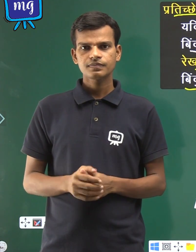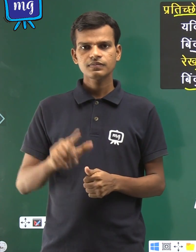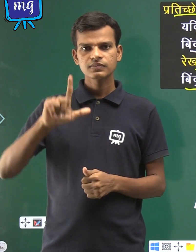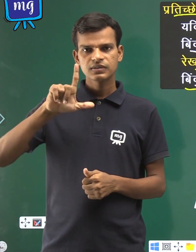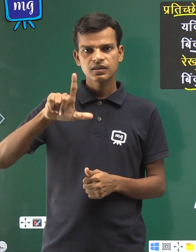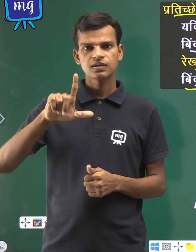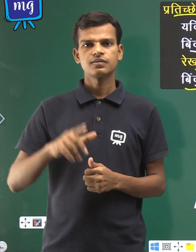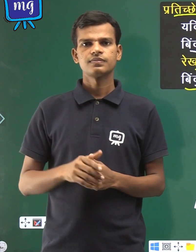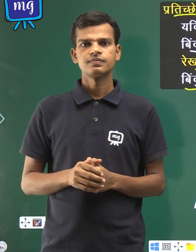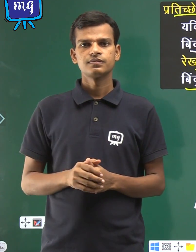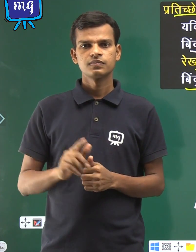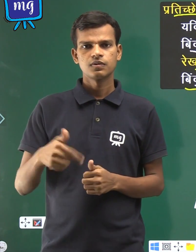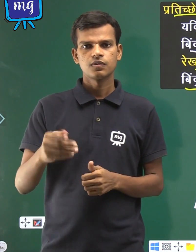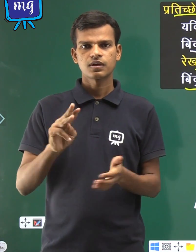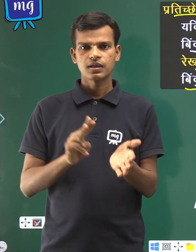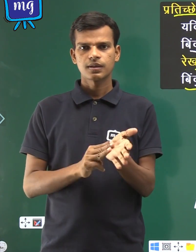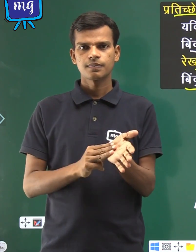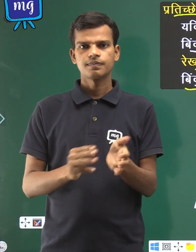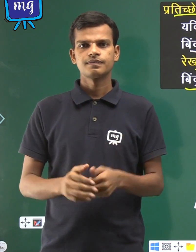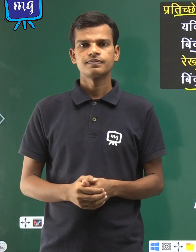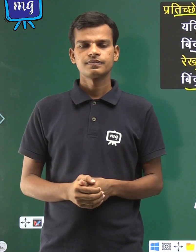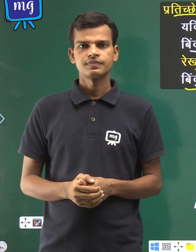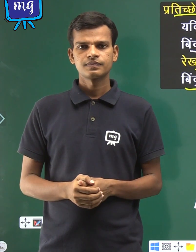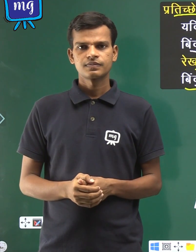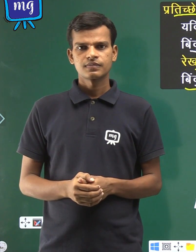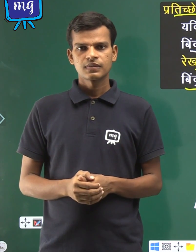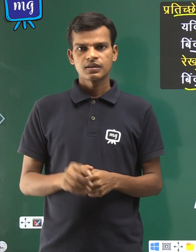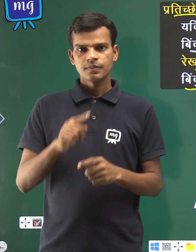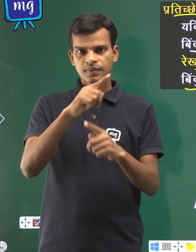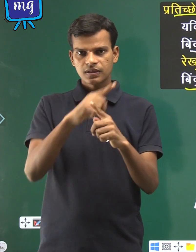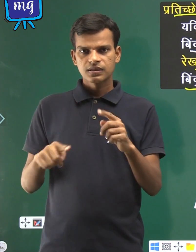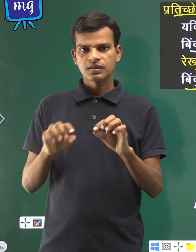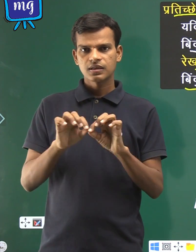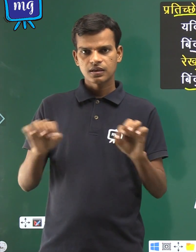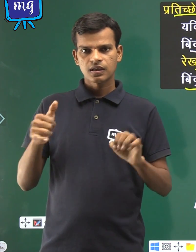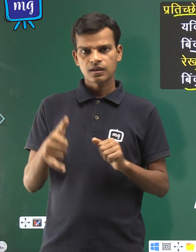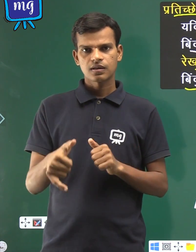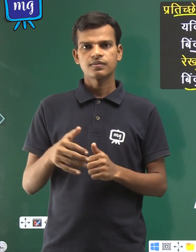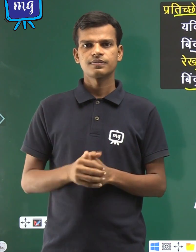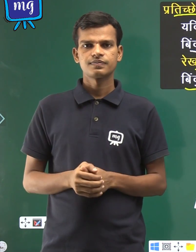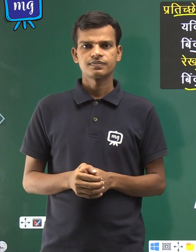L और M प्रतिच्छेदी रेखाएं हैं।